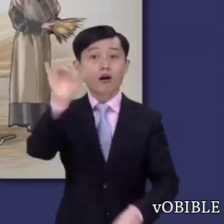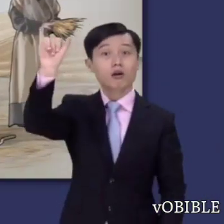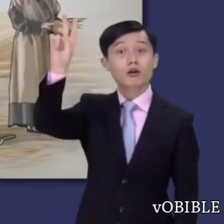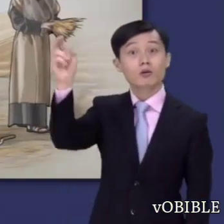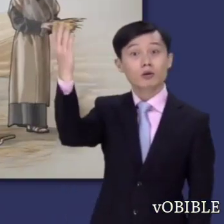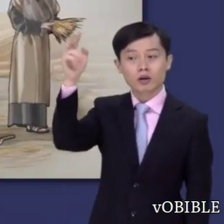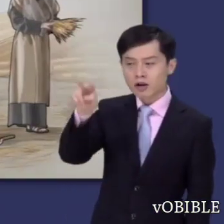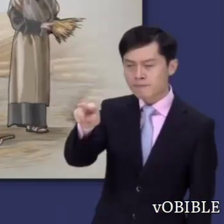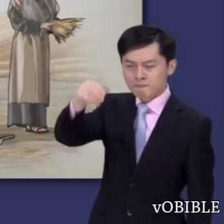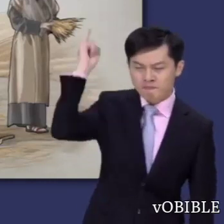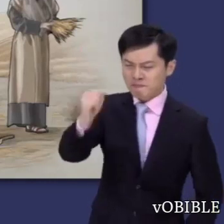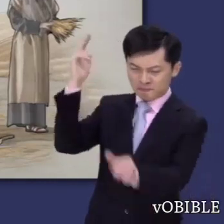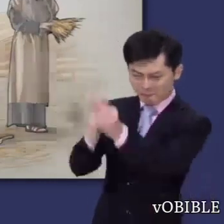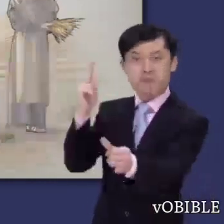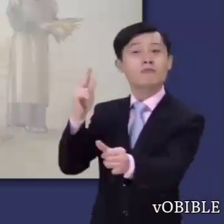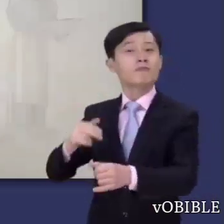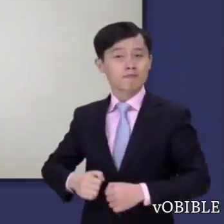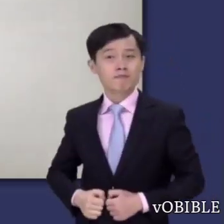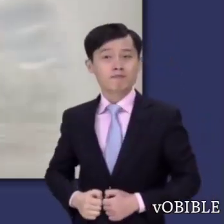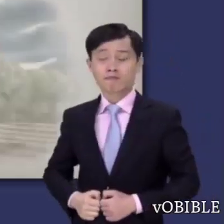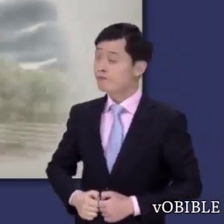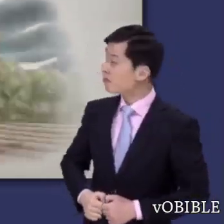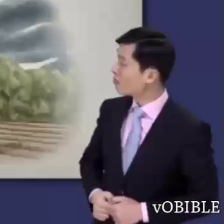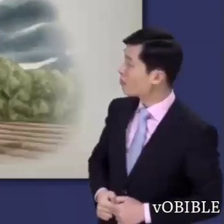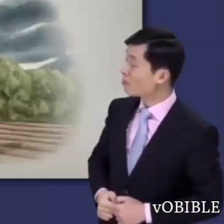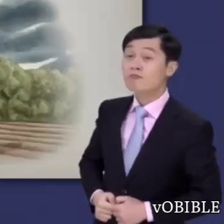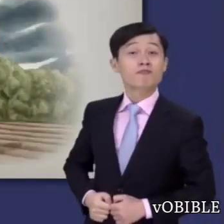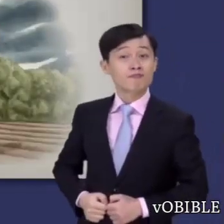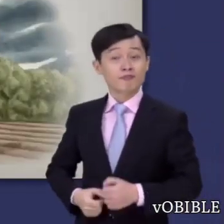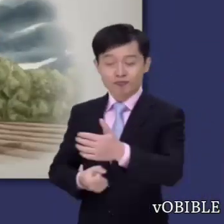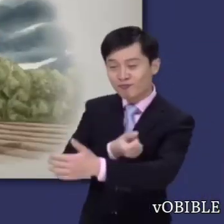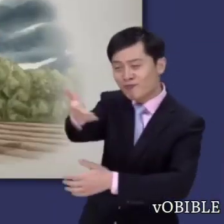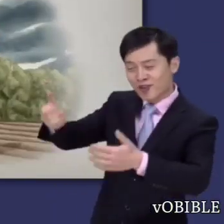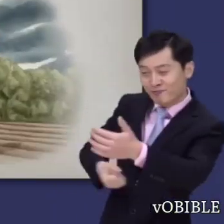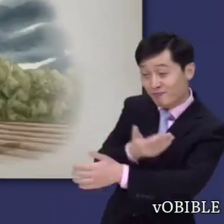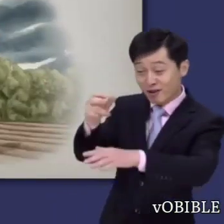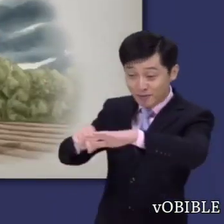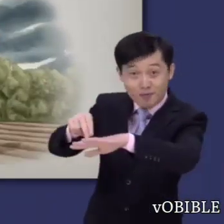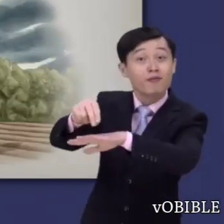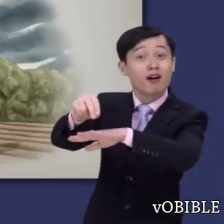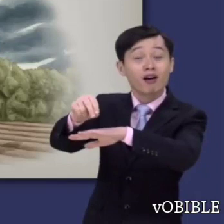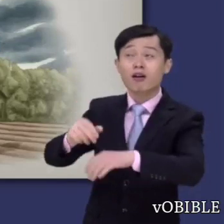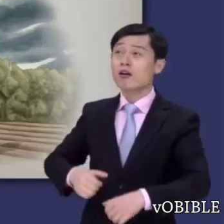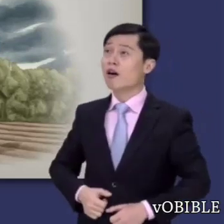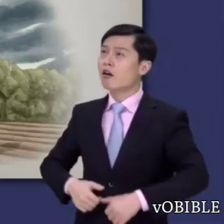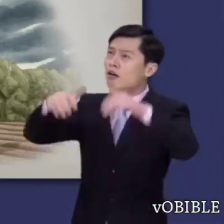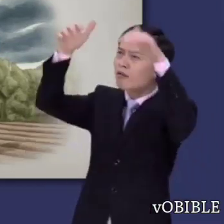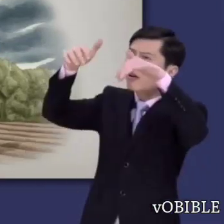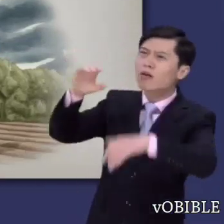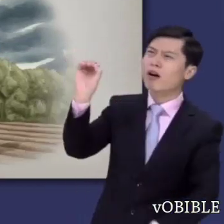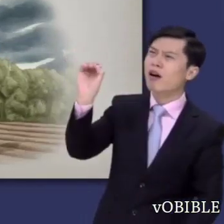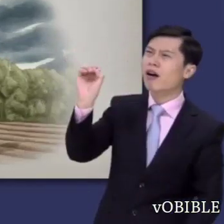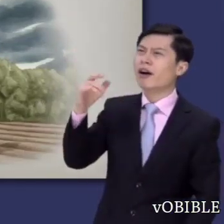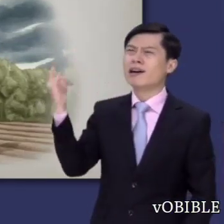人。雅各接着鼓励人要有耐心，他说，农夫会耐心等待天降